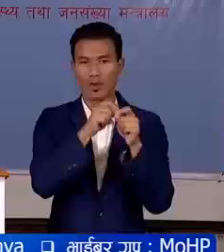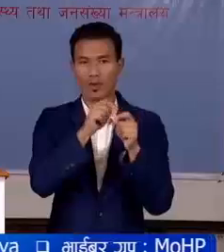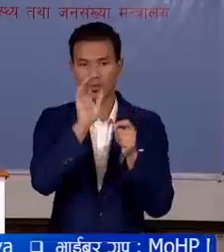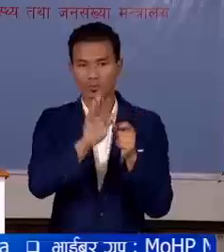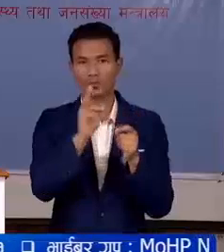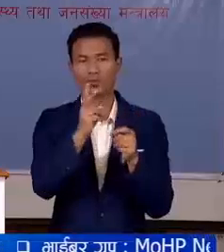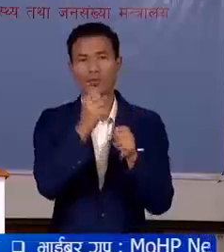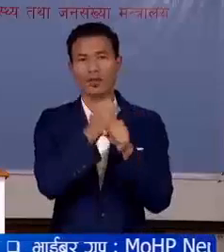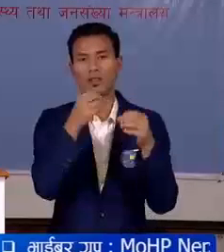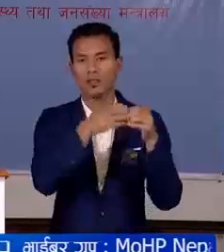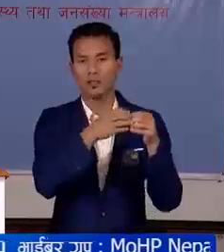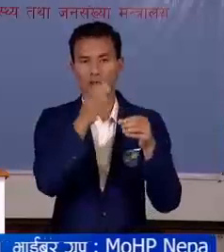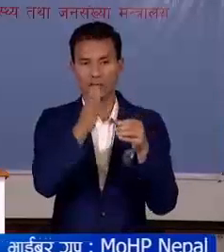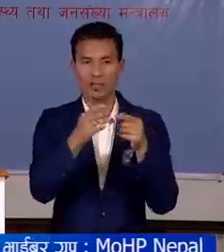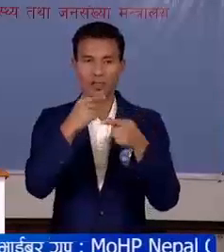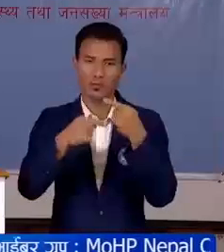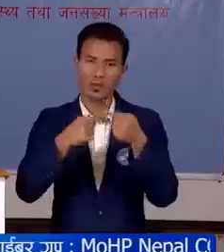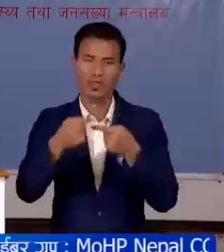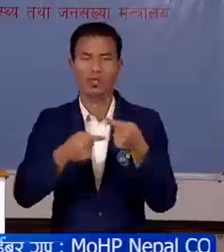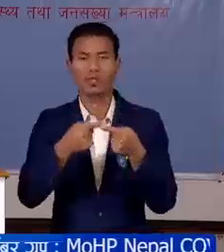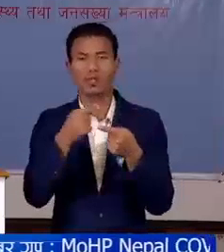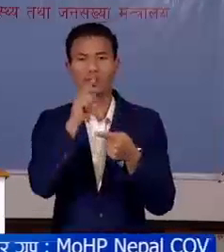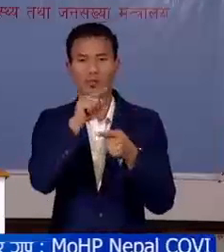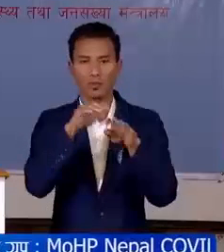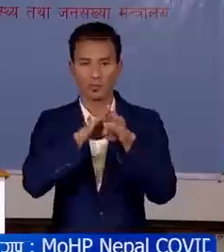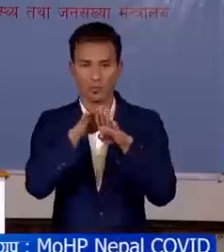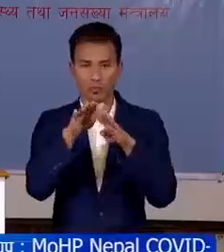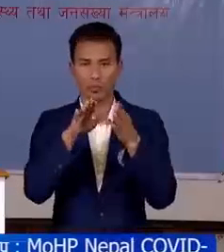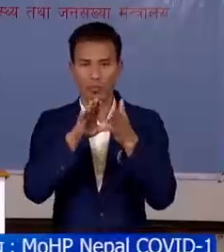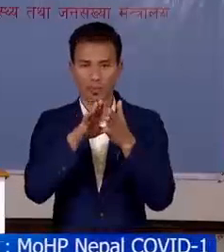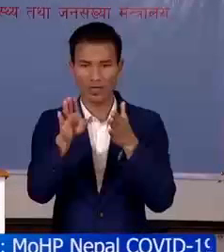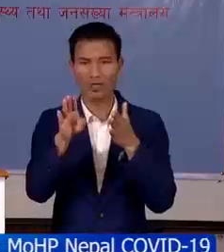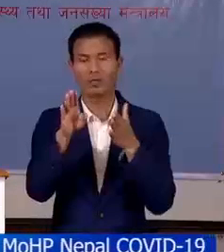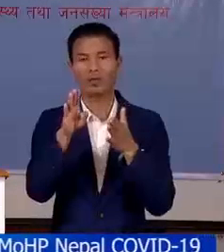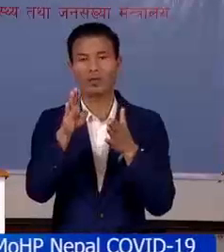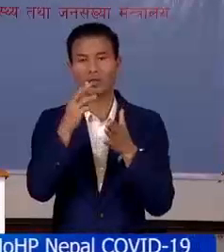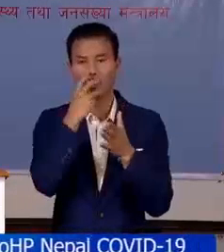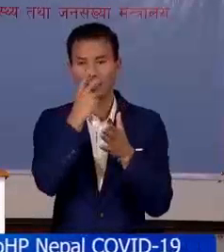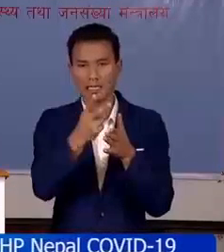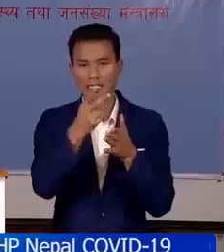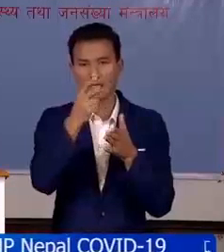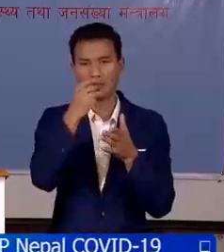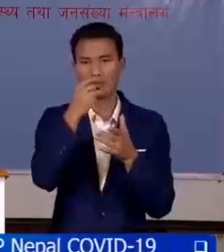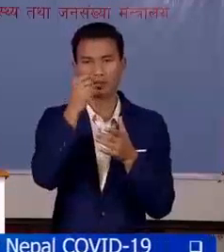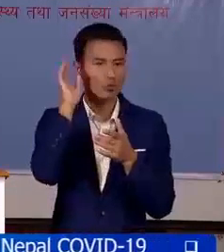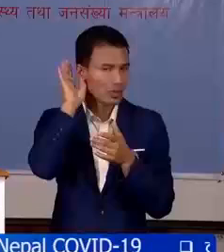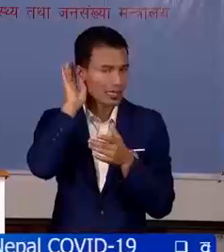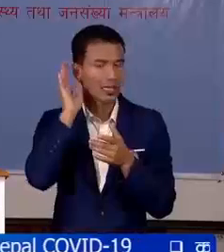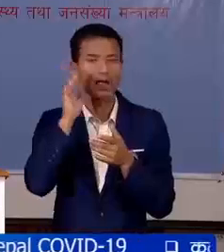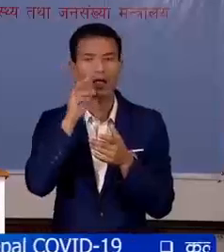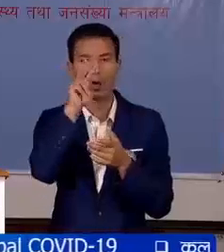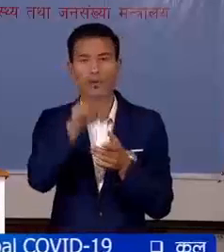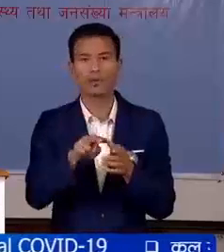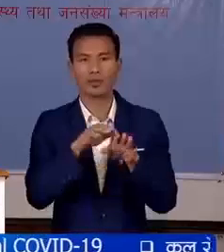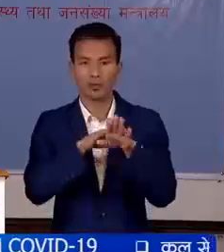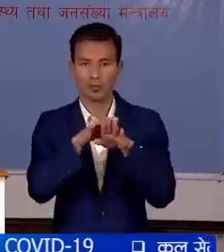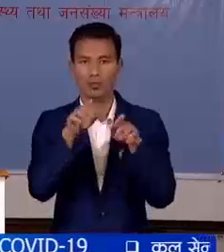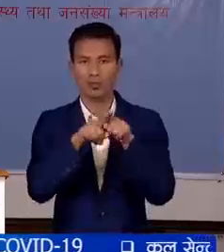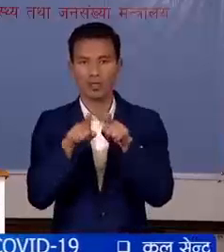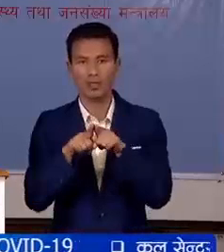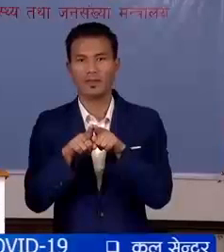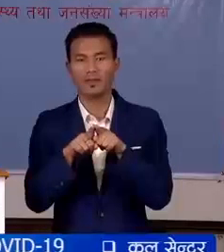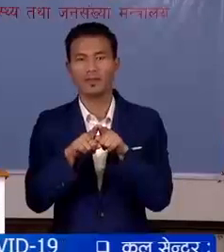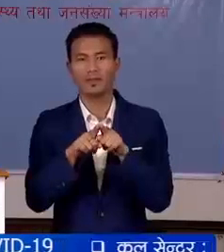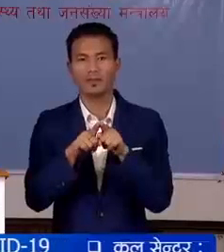त ग्यावर ले फिल देखेकाद सुनेका अवस्तारू लाई समेत